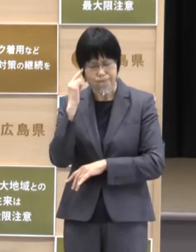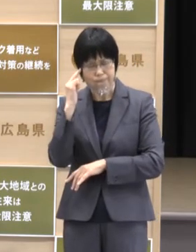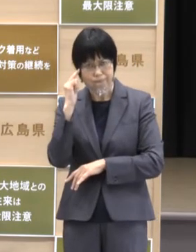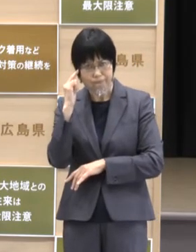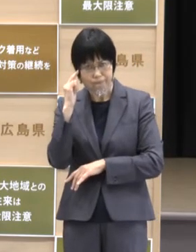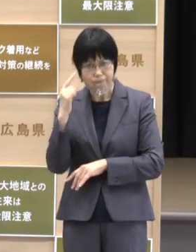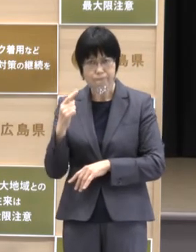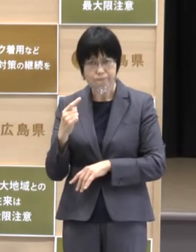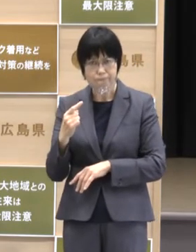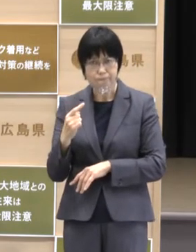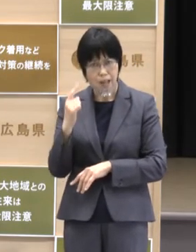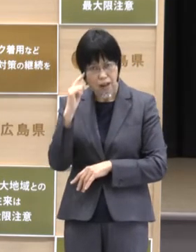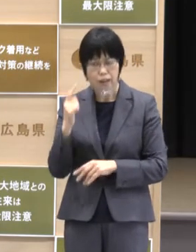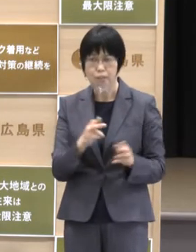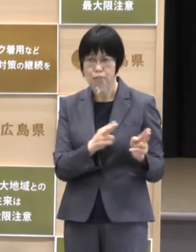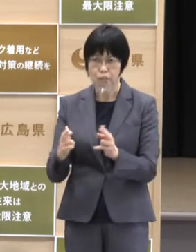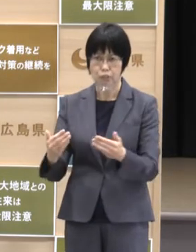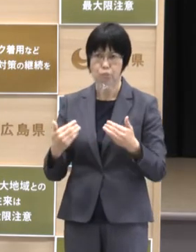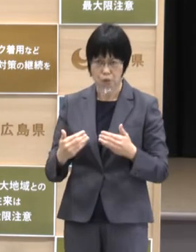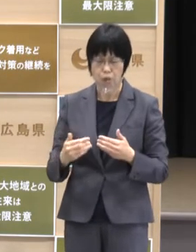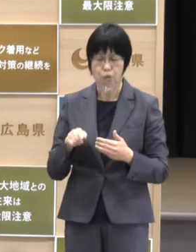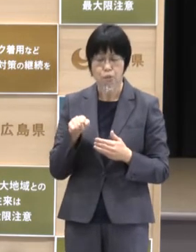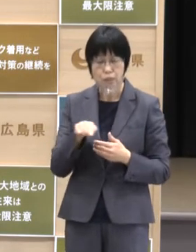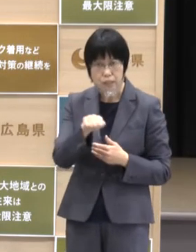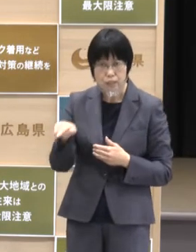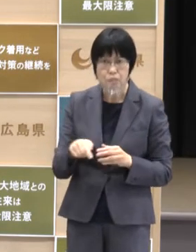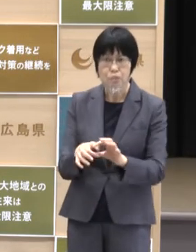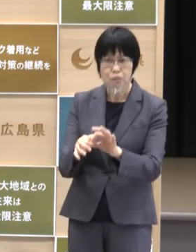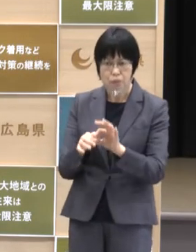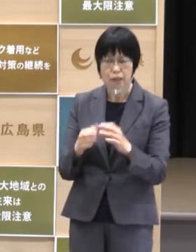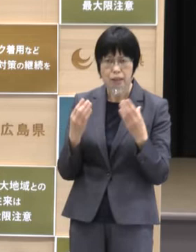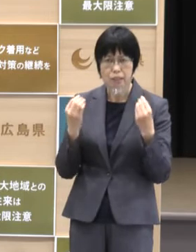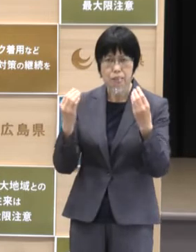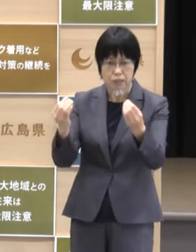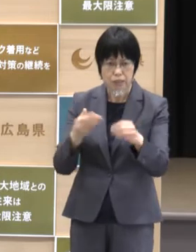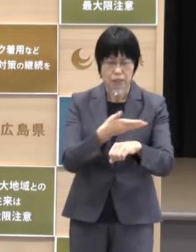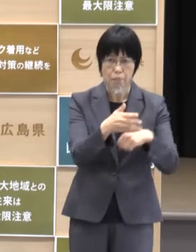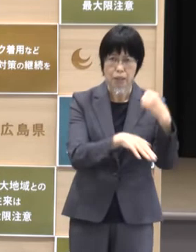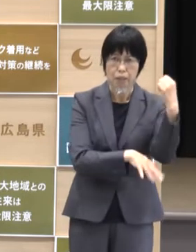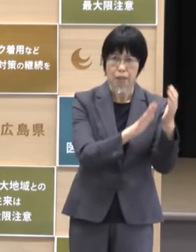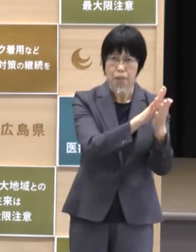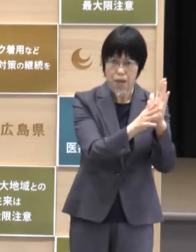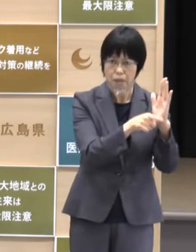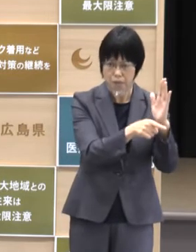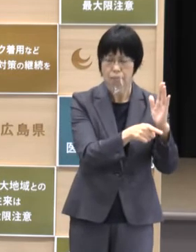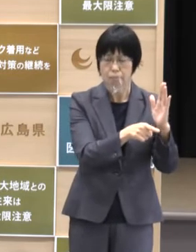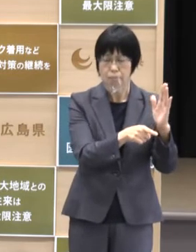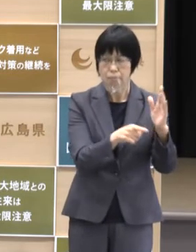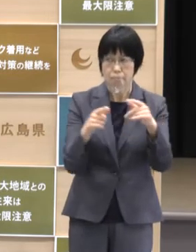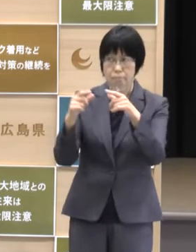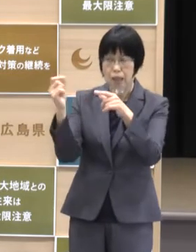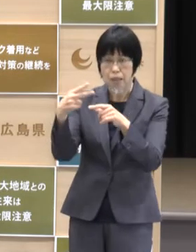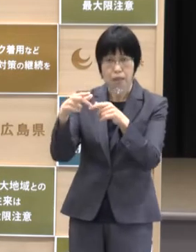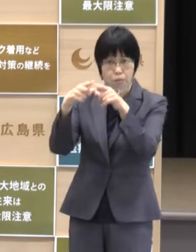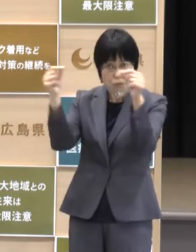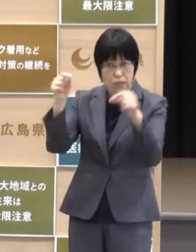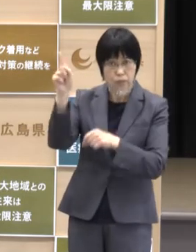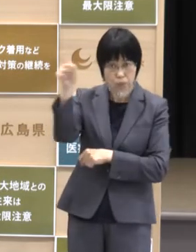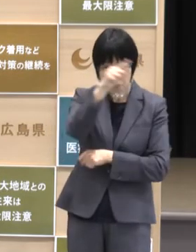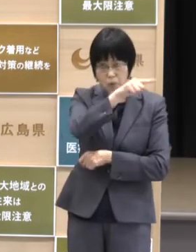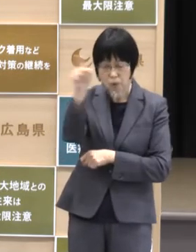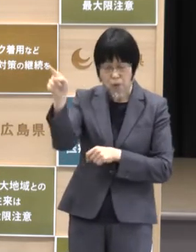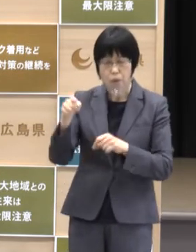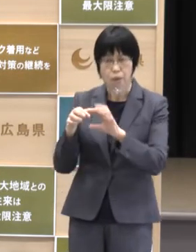そういったことについてはですね、引き続き、島根県ももちろんですけども、国とも連携しながらです